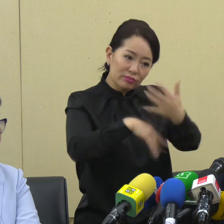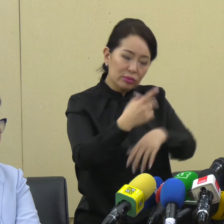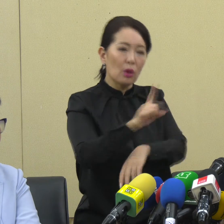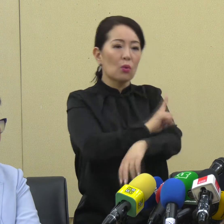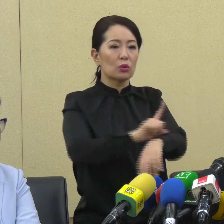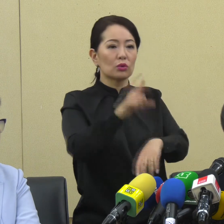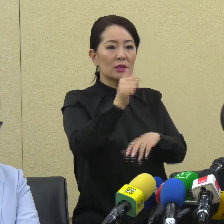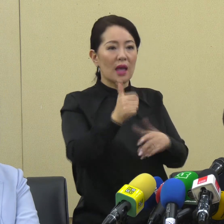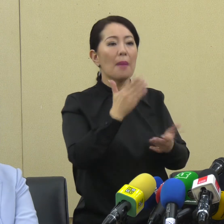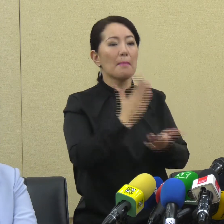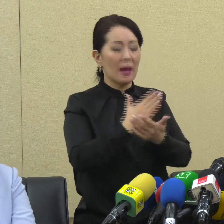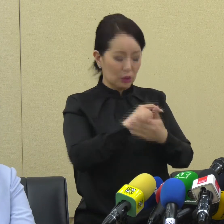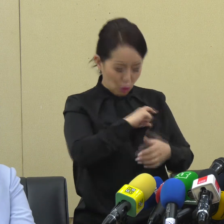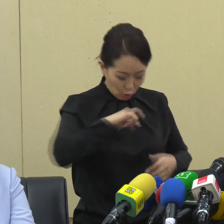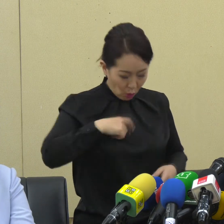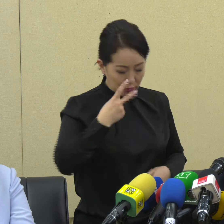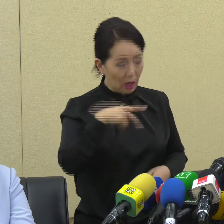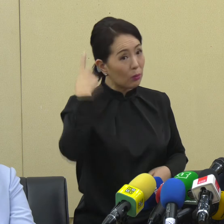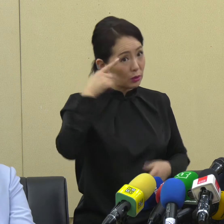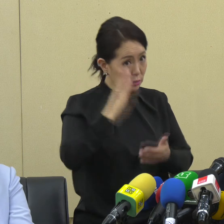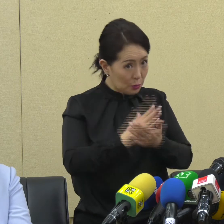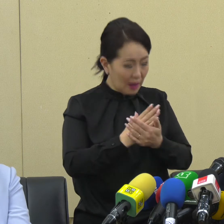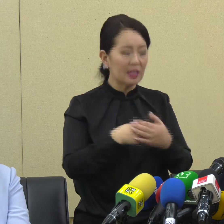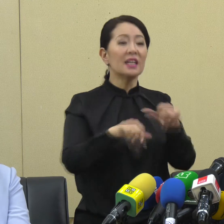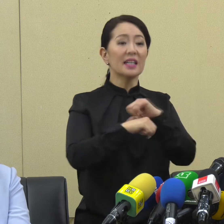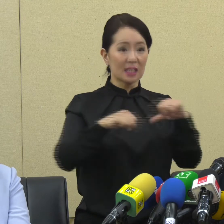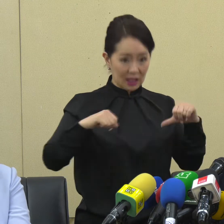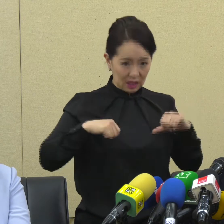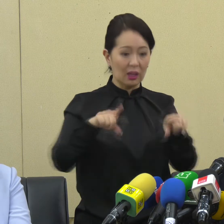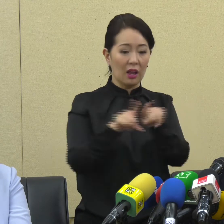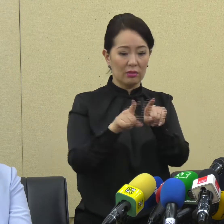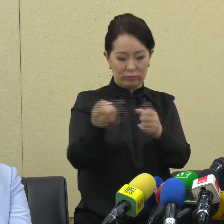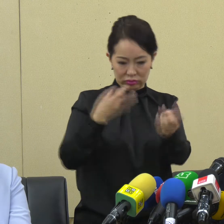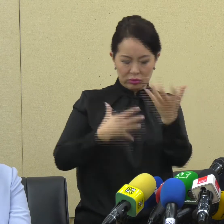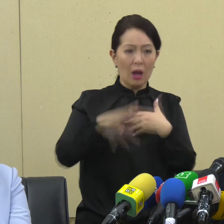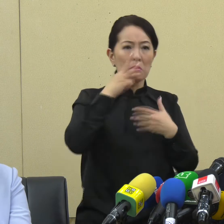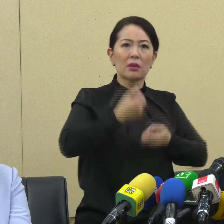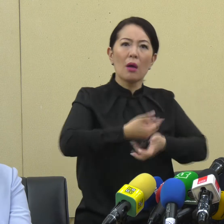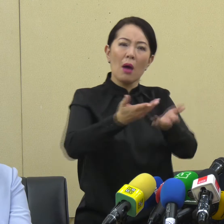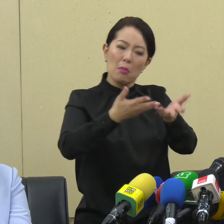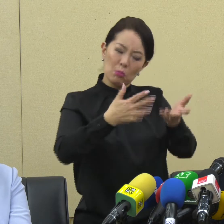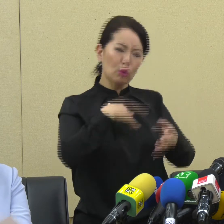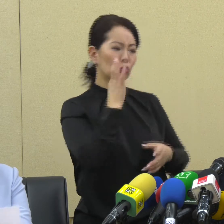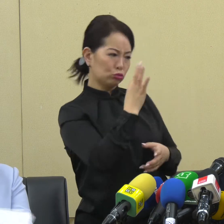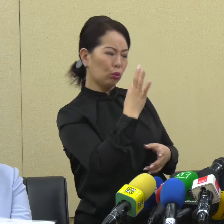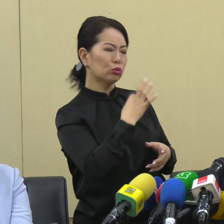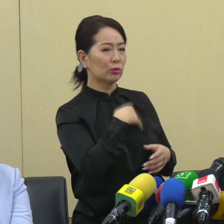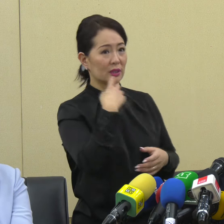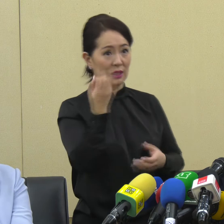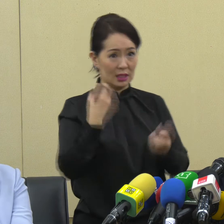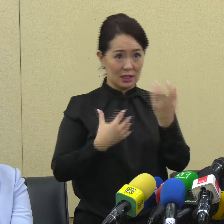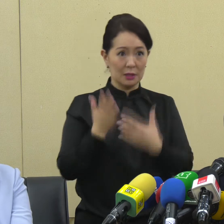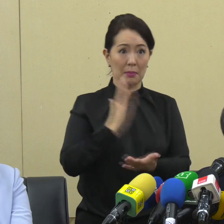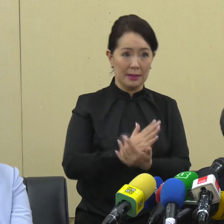гэж би одоо хувьдаа бодож байна. Бас одоо иргэд маань засан энэ мэдээ их зүв юм аа гэж хэлж байгаа маа. За би